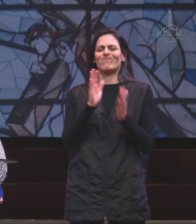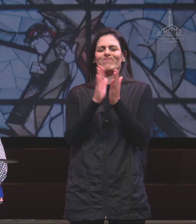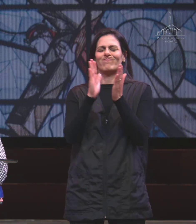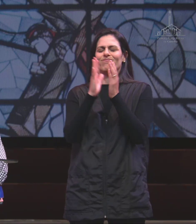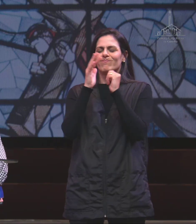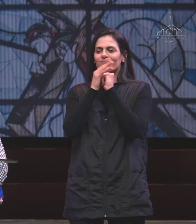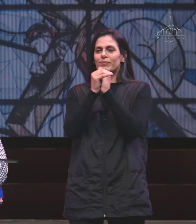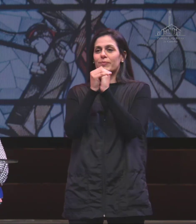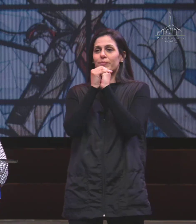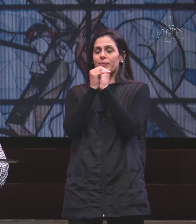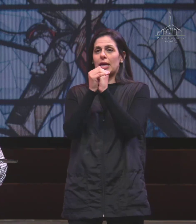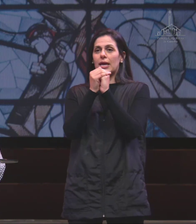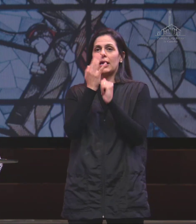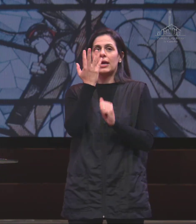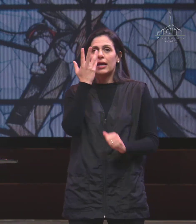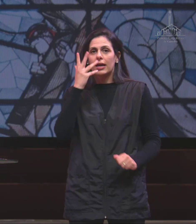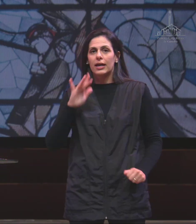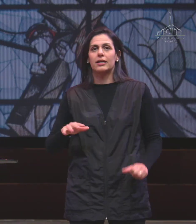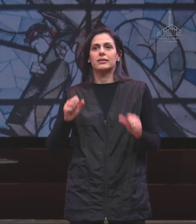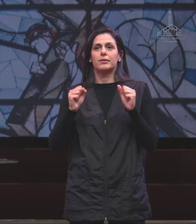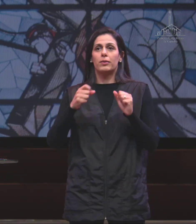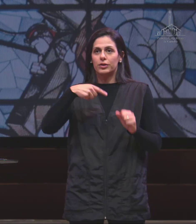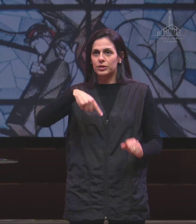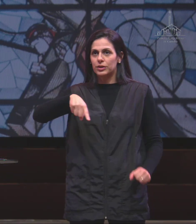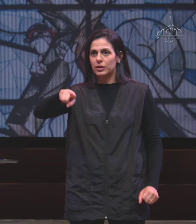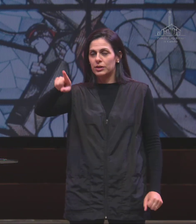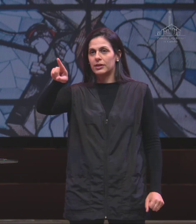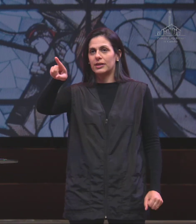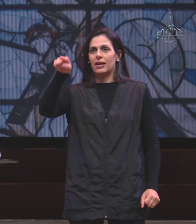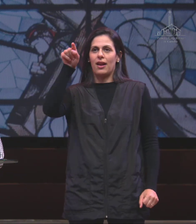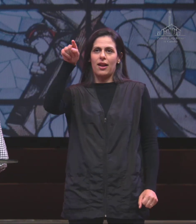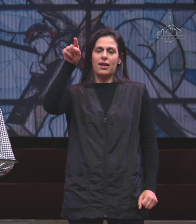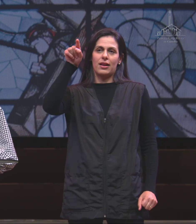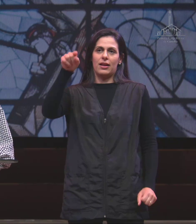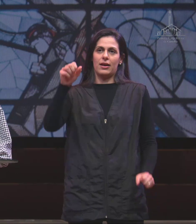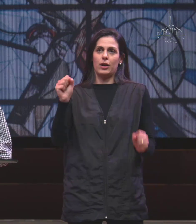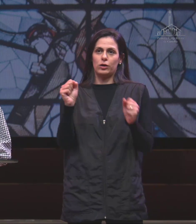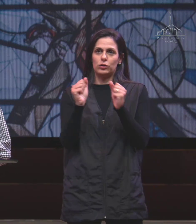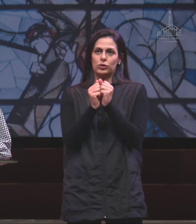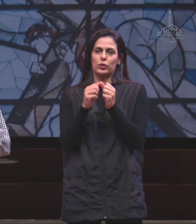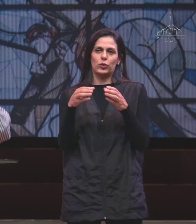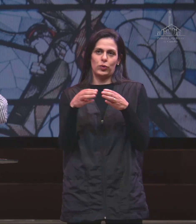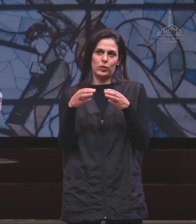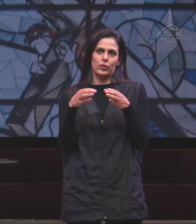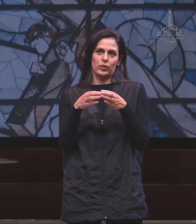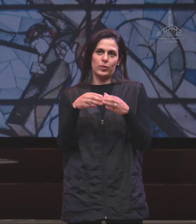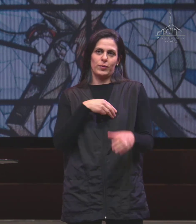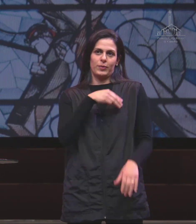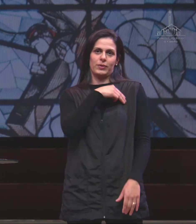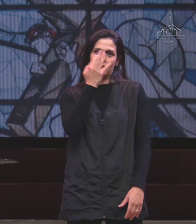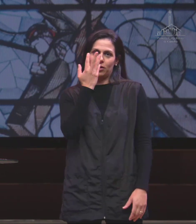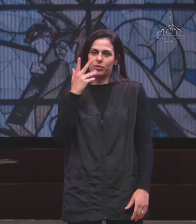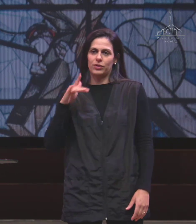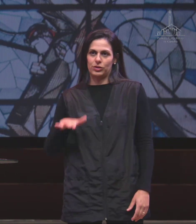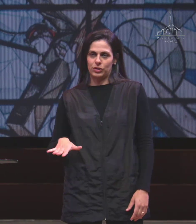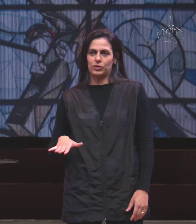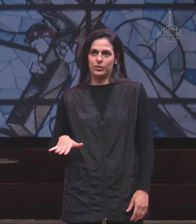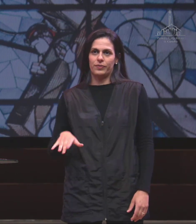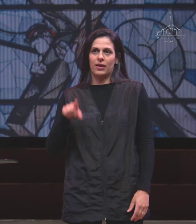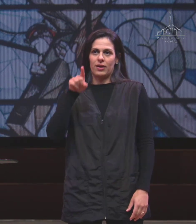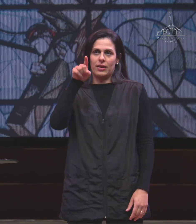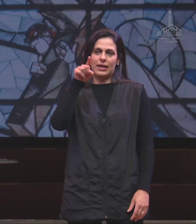Amém. As crianças podem então ir ali com o nosso grupo, vão ficar no primeiro andar,